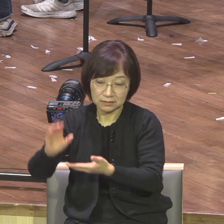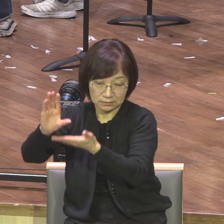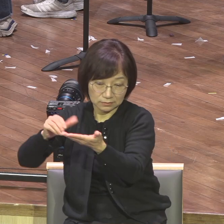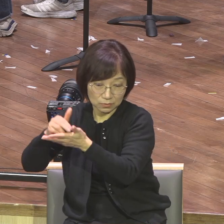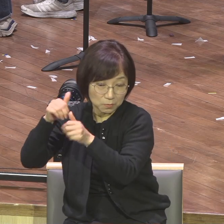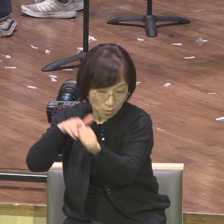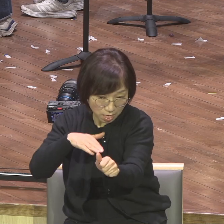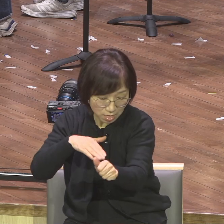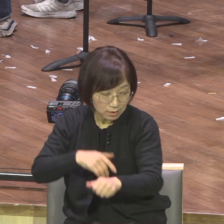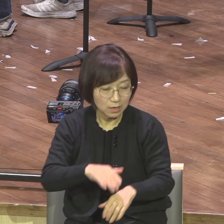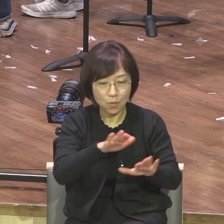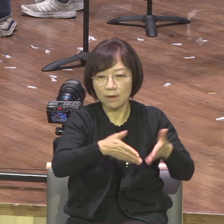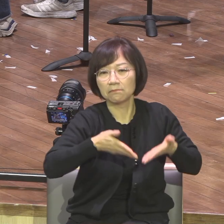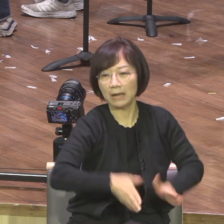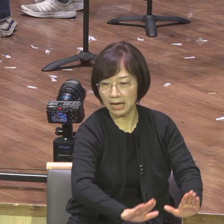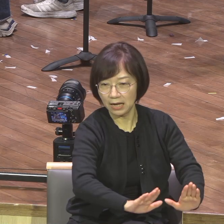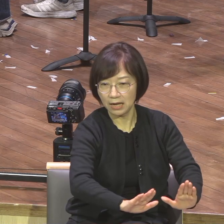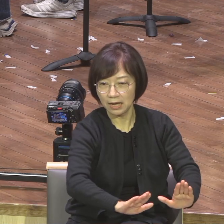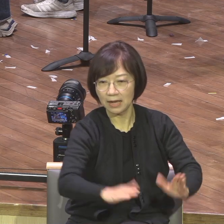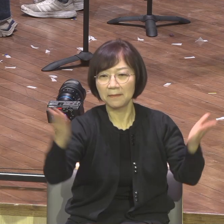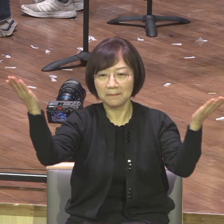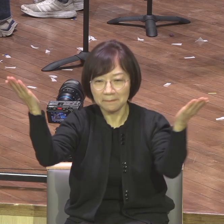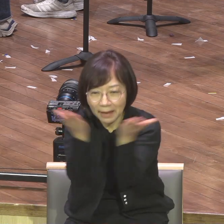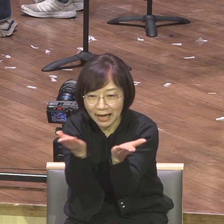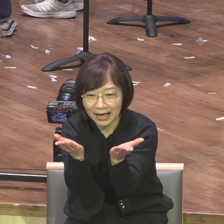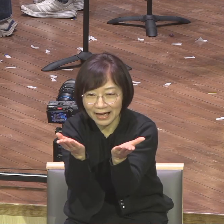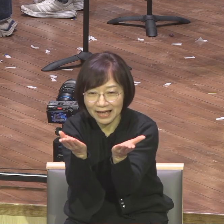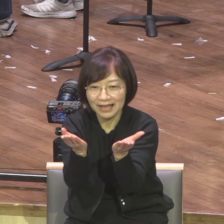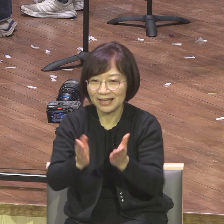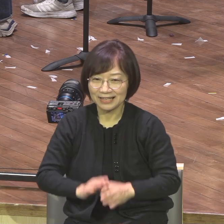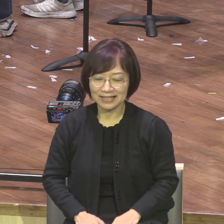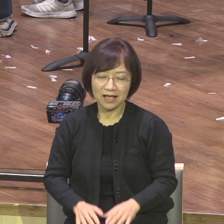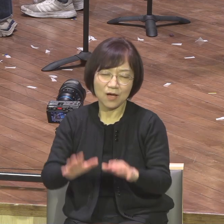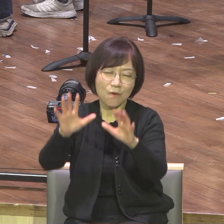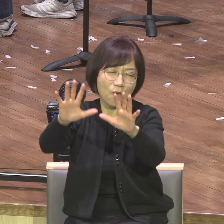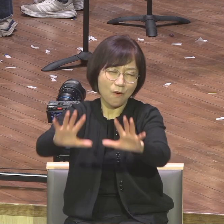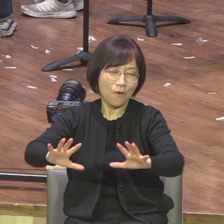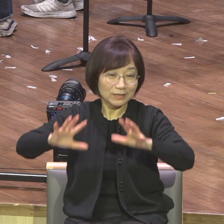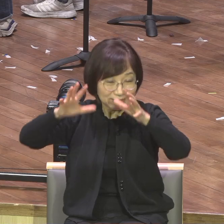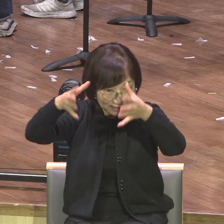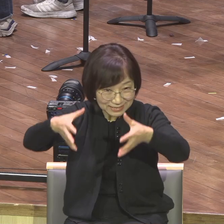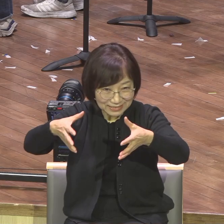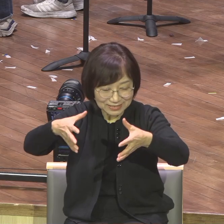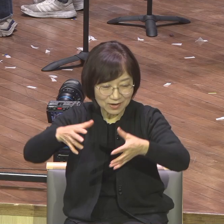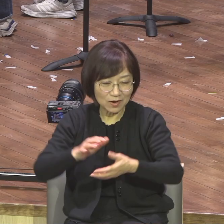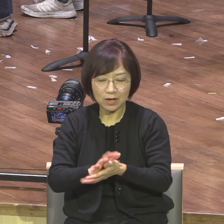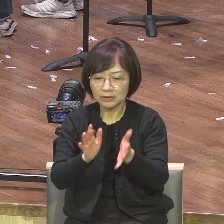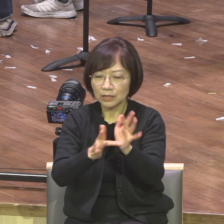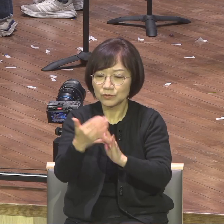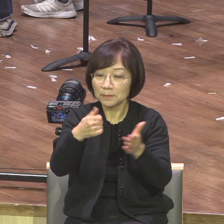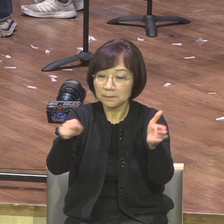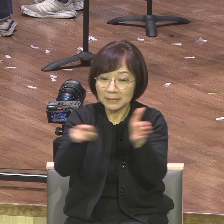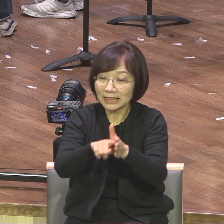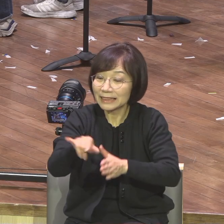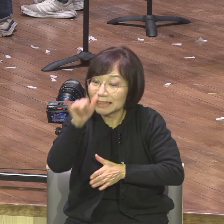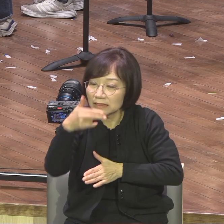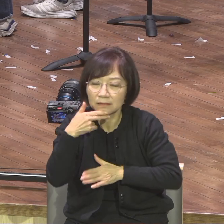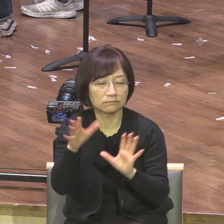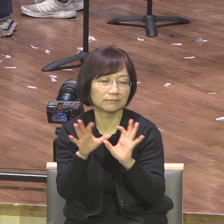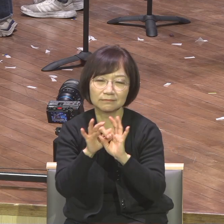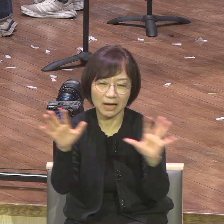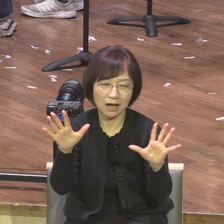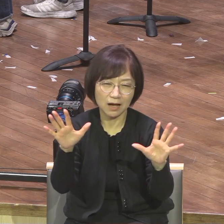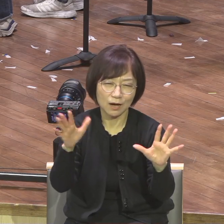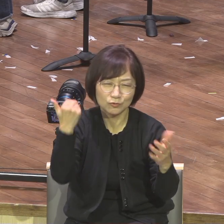한 분의 생일이 그렇게 중요해서 온 지구촌이 난리냐? 믿든 안 믿든 지구촌 전체가 예수님이